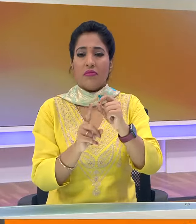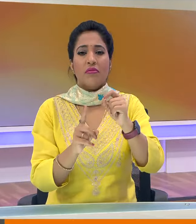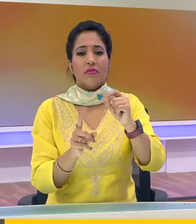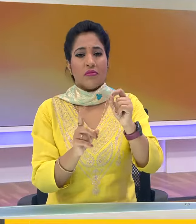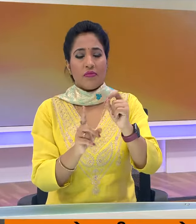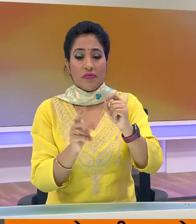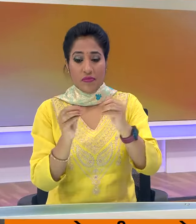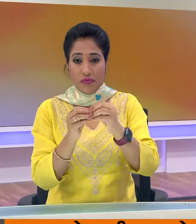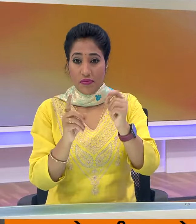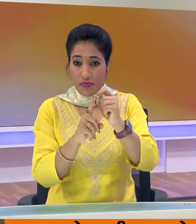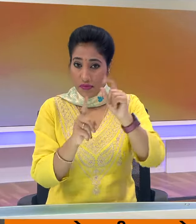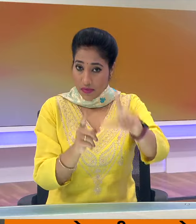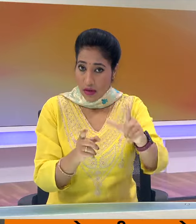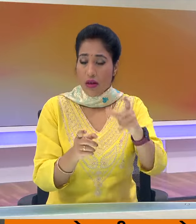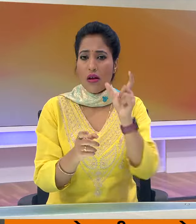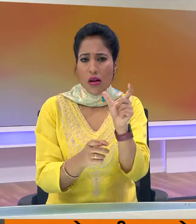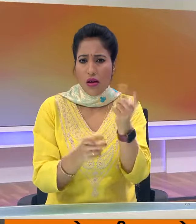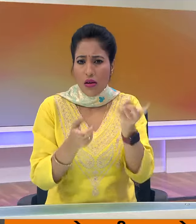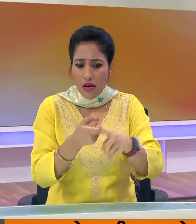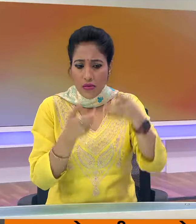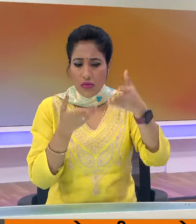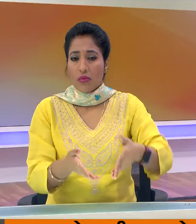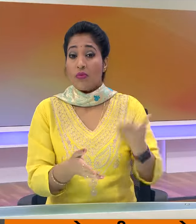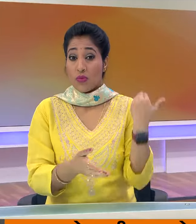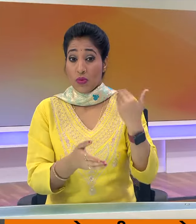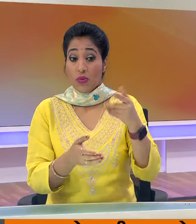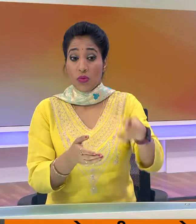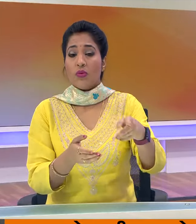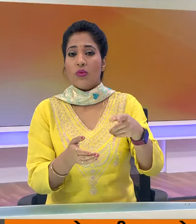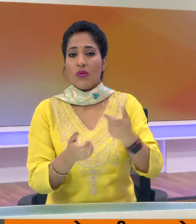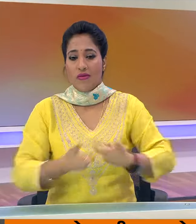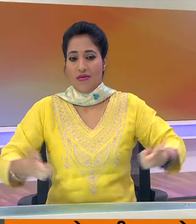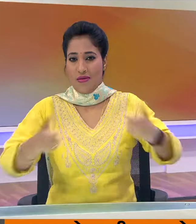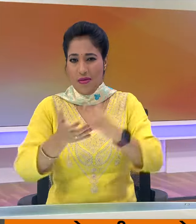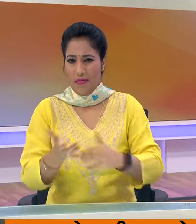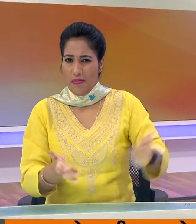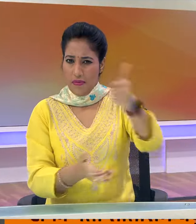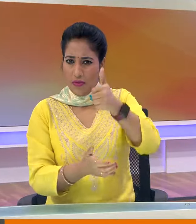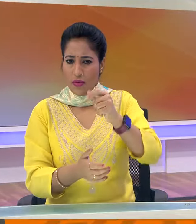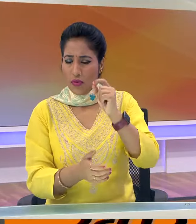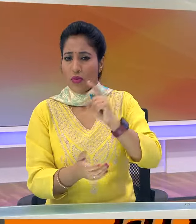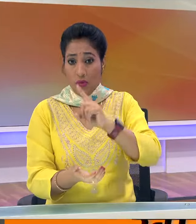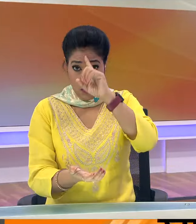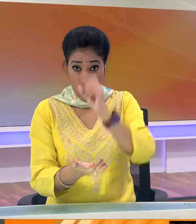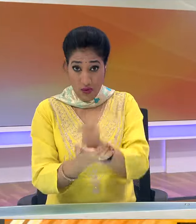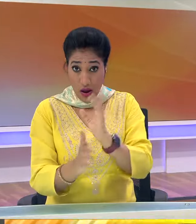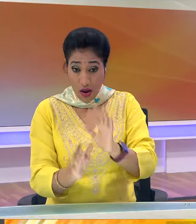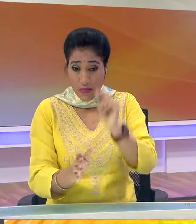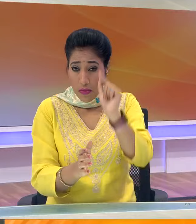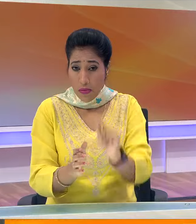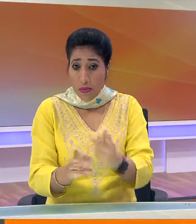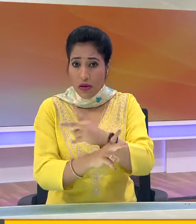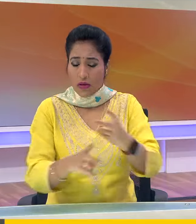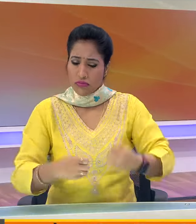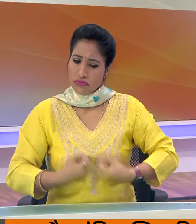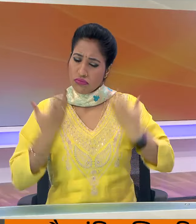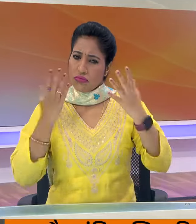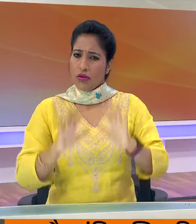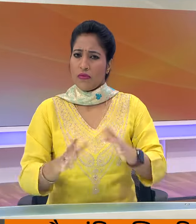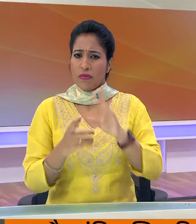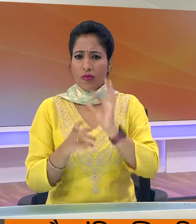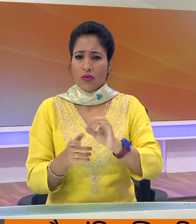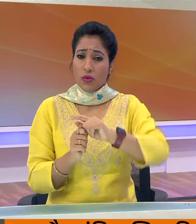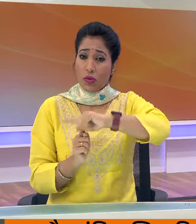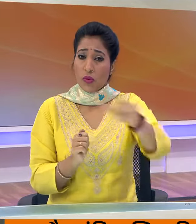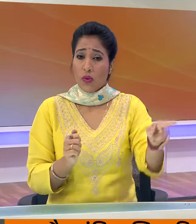होगा, इसीलिए को मिलता है। अभी काल में जो कैबिनेट डिसीजन लिया था, ये बहुत खुश की खबर है, वृद्ध लोगों को